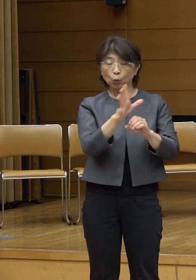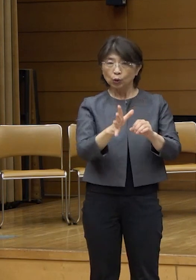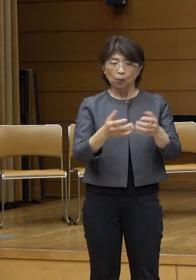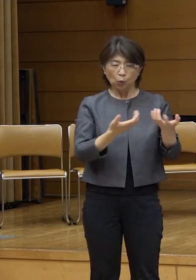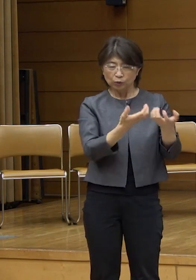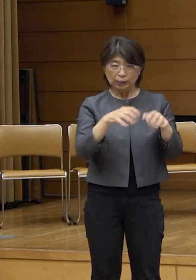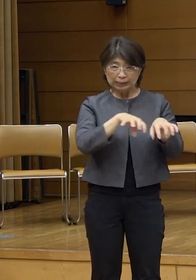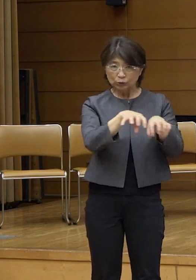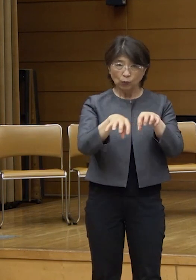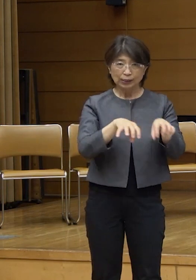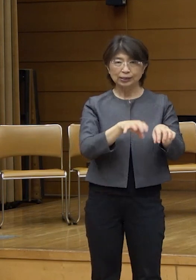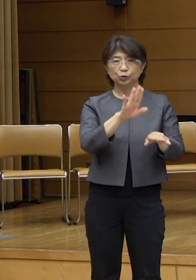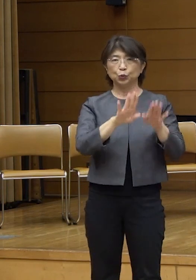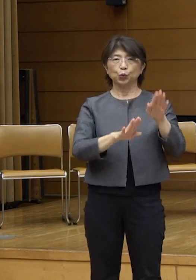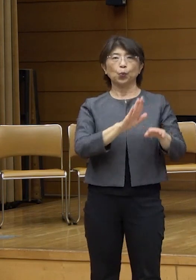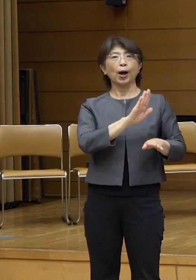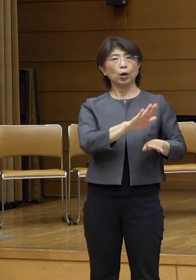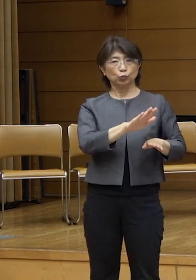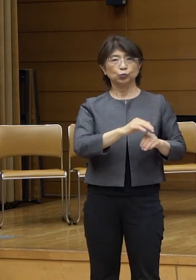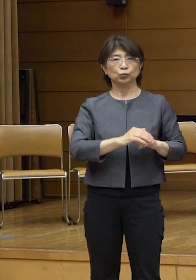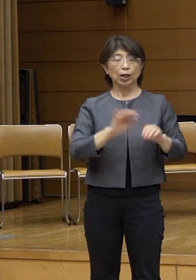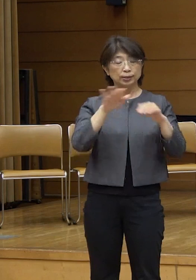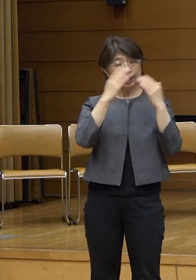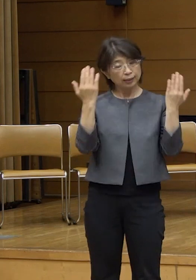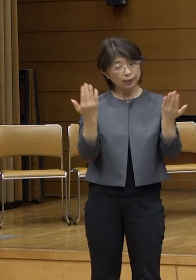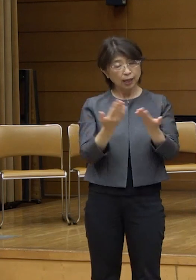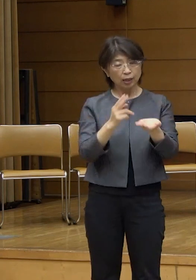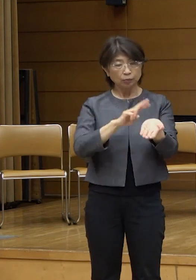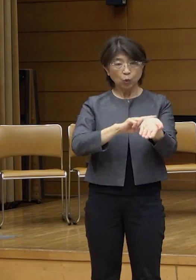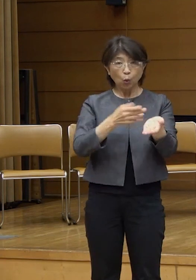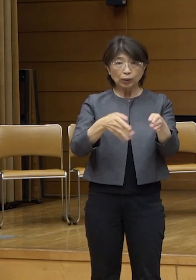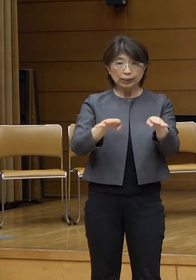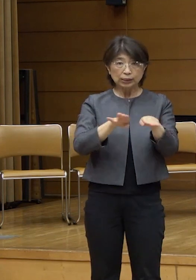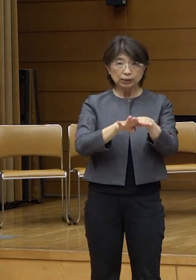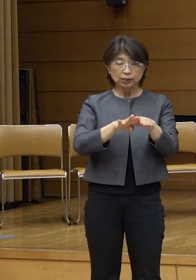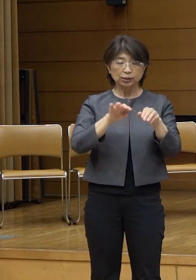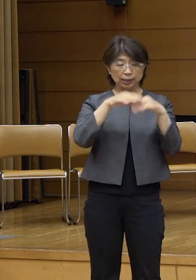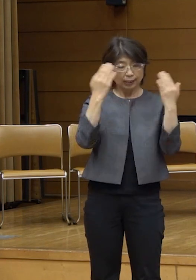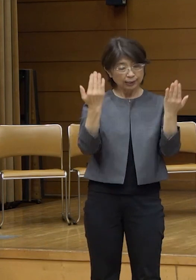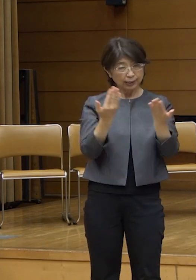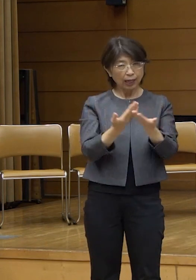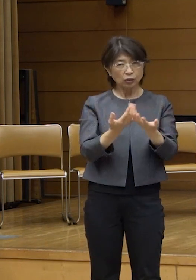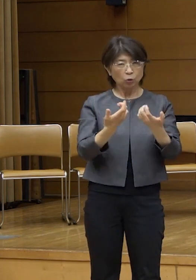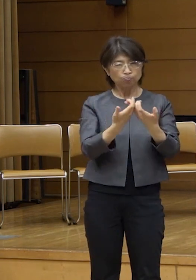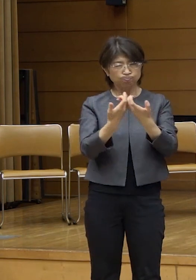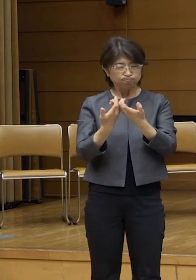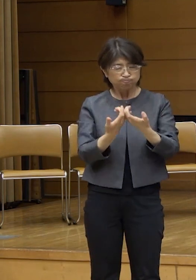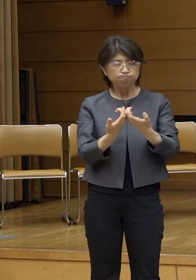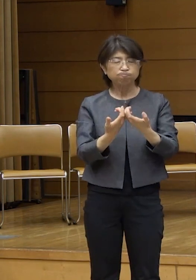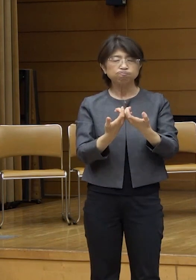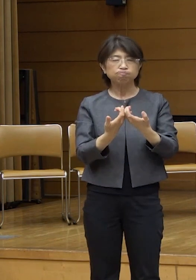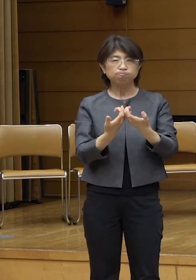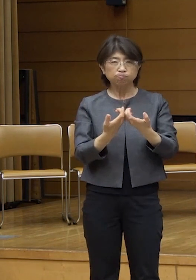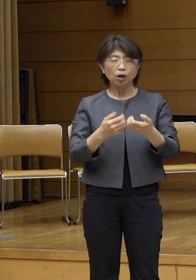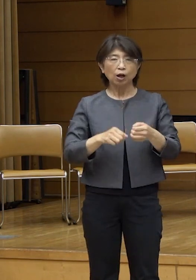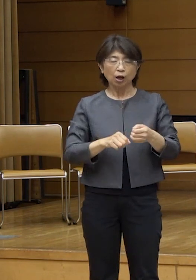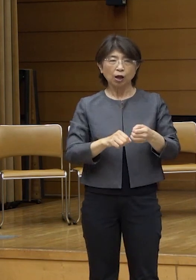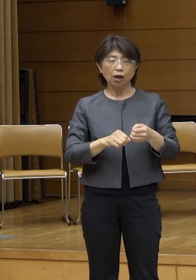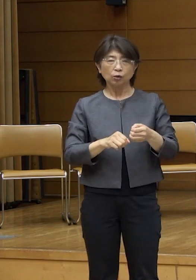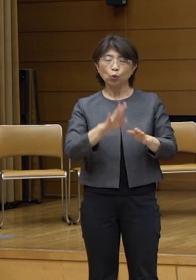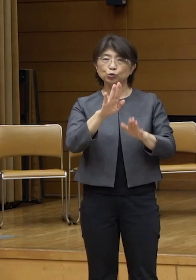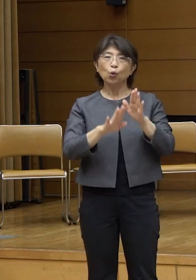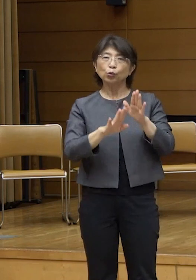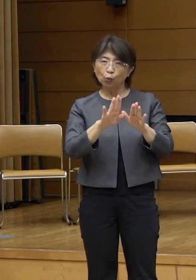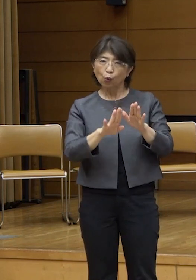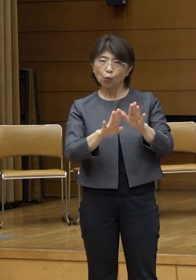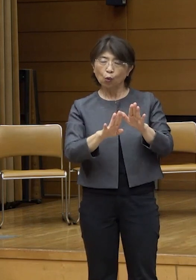ので、その全体の逼迫っていうのはその、今までと違ってたった一つの病気だけで逼迫を図るのではな